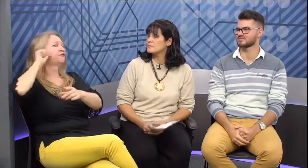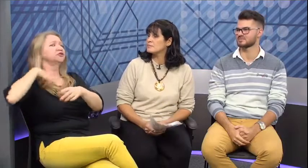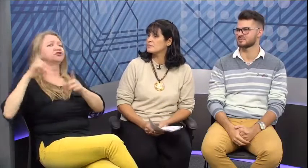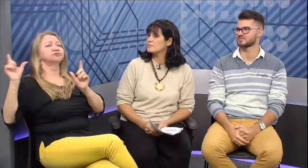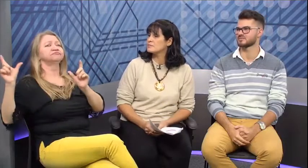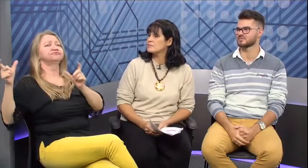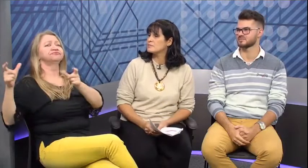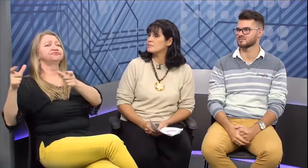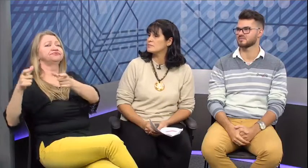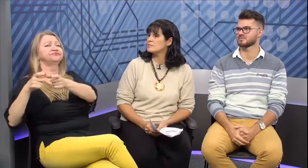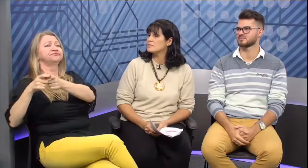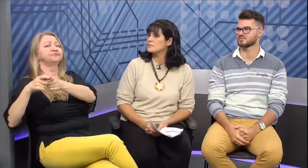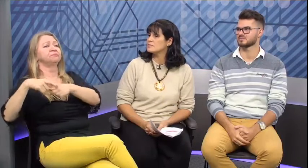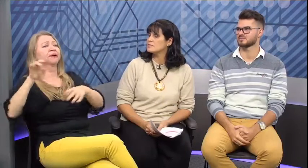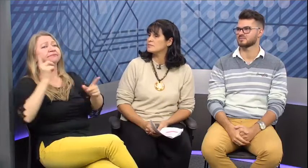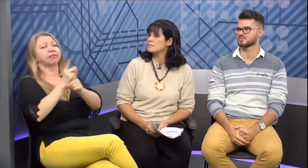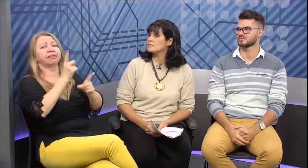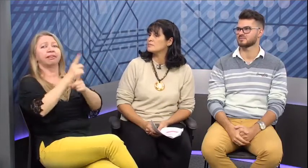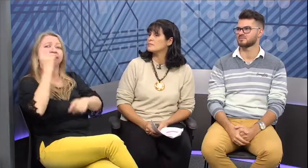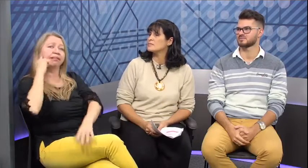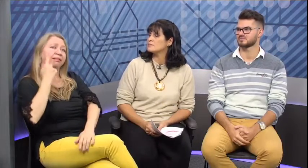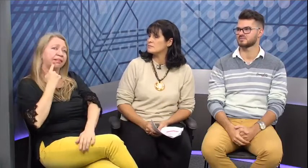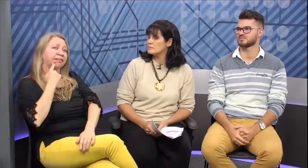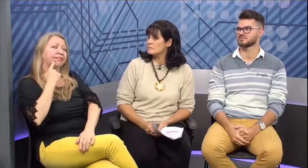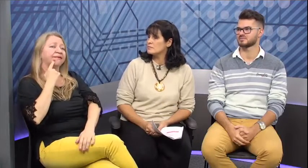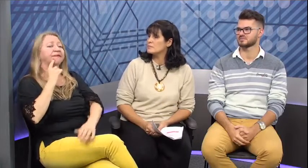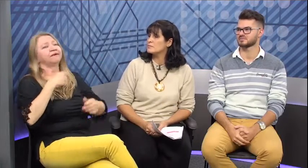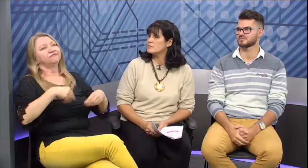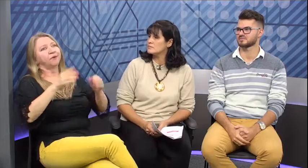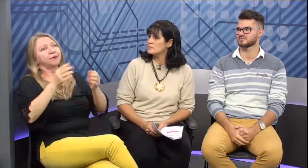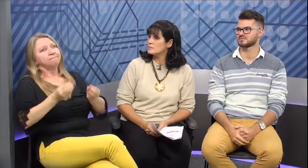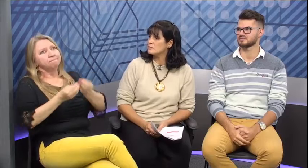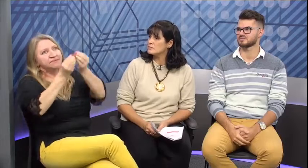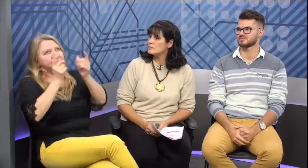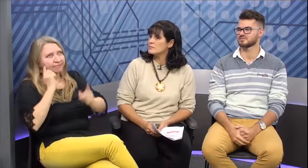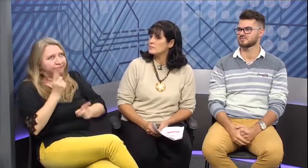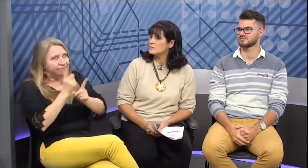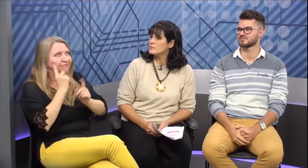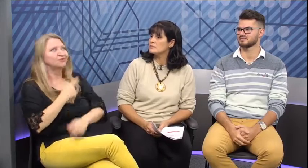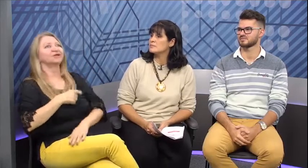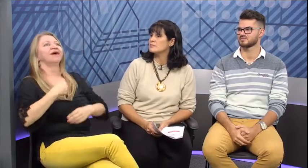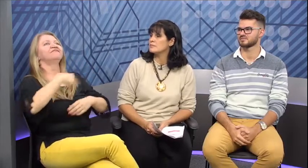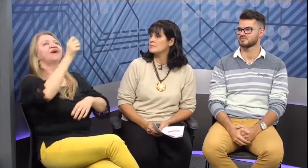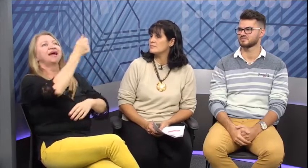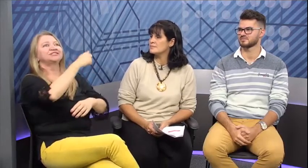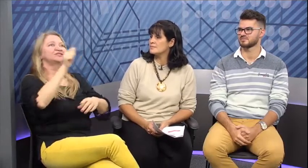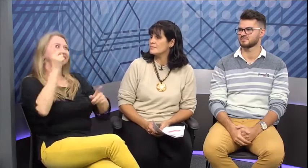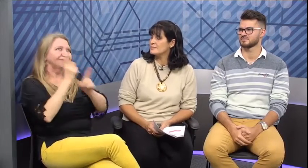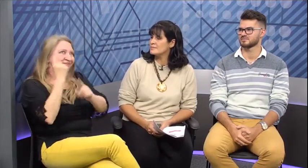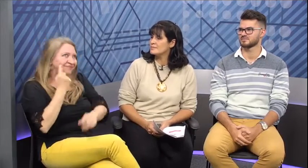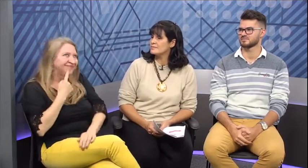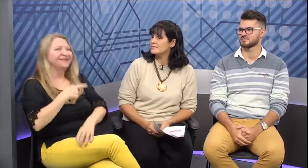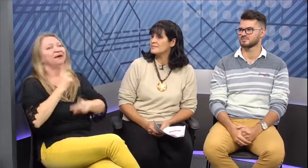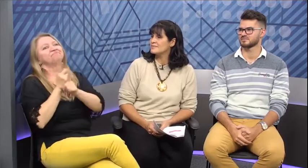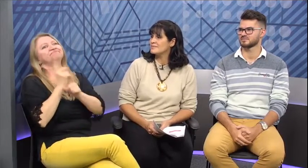associação, né, o meu contato com a comunidade ouvinte diminuiu bastante. né? Porque eu vou em missa onde tem surdos,